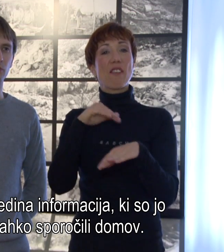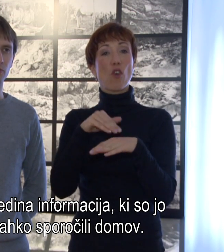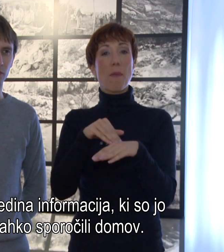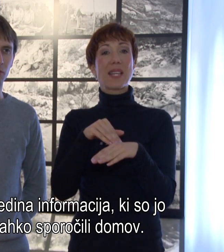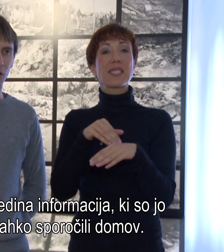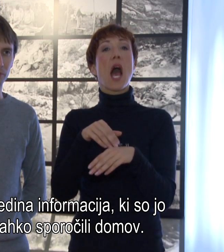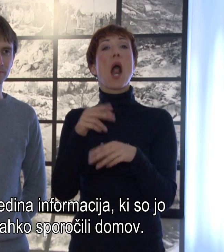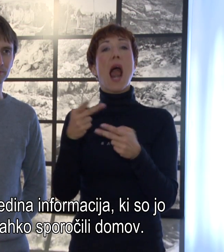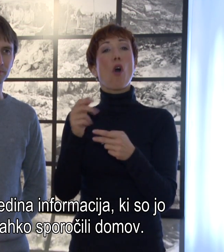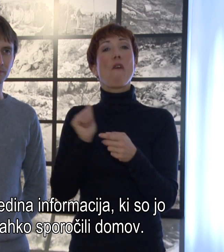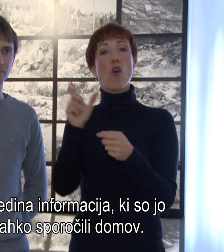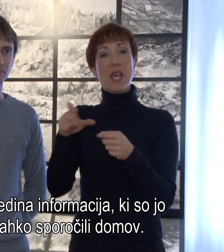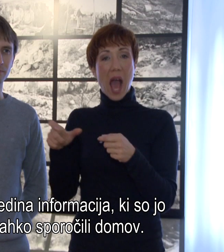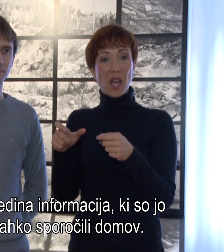sporočili domov.